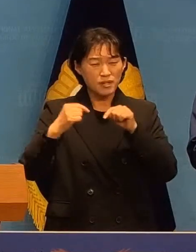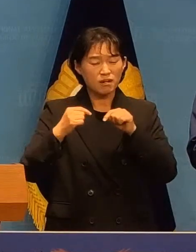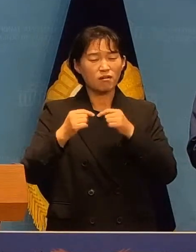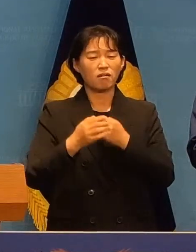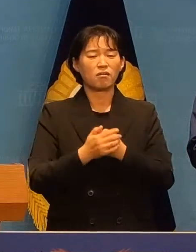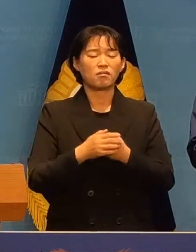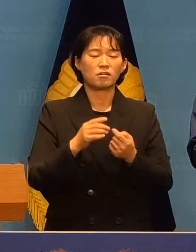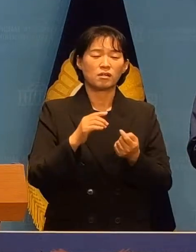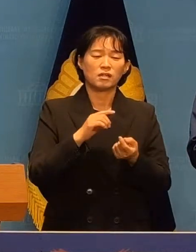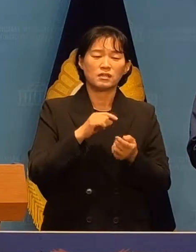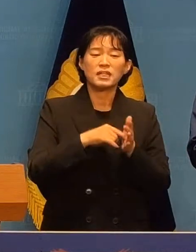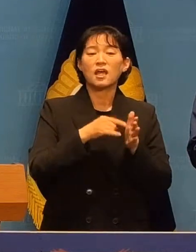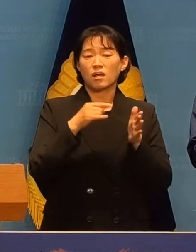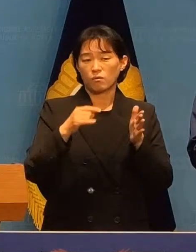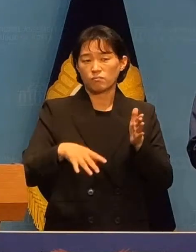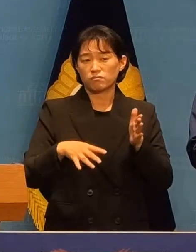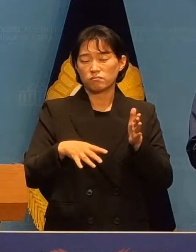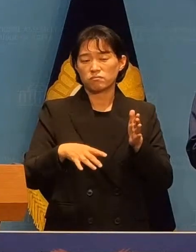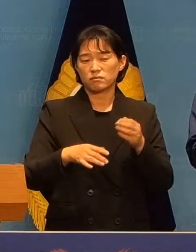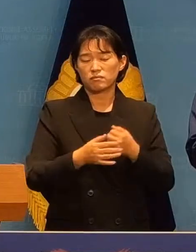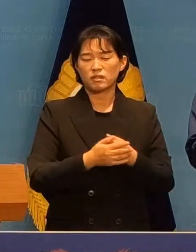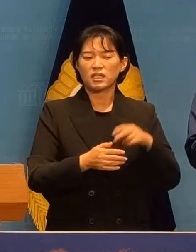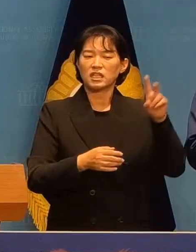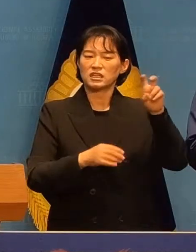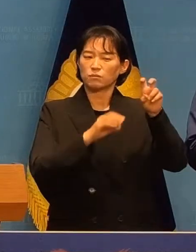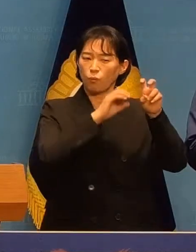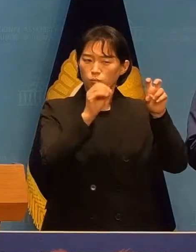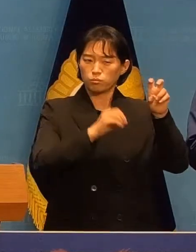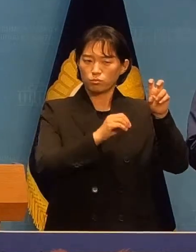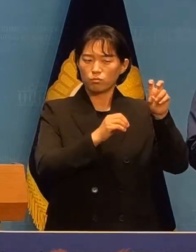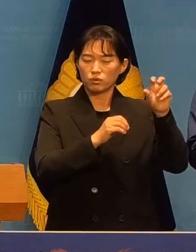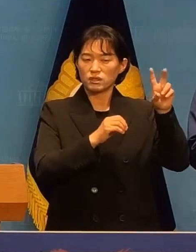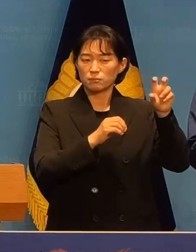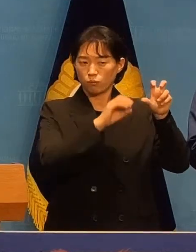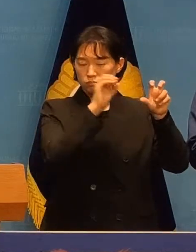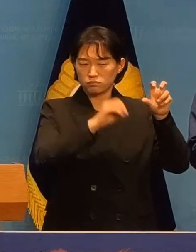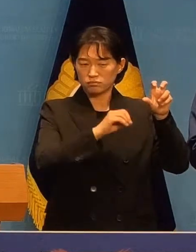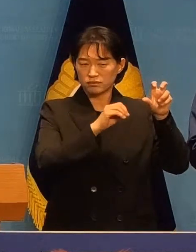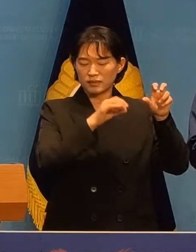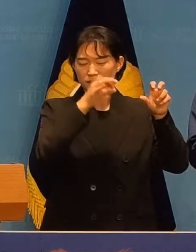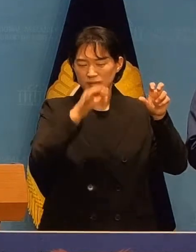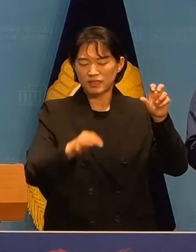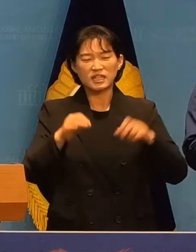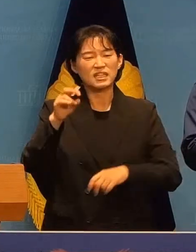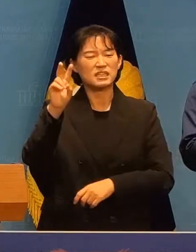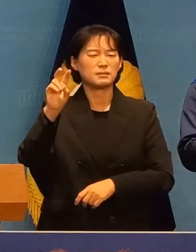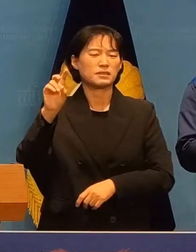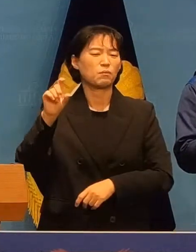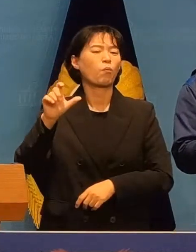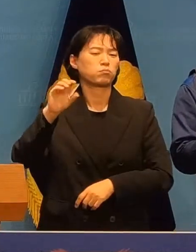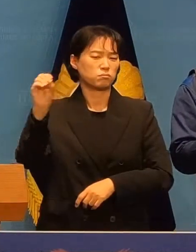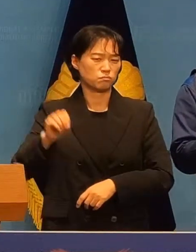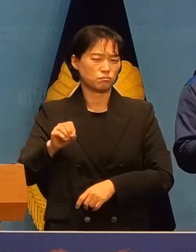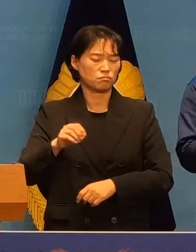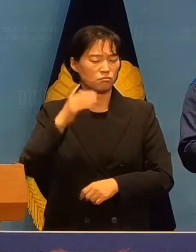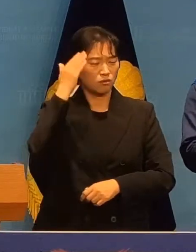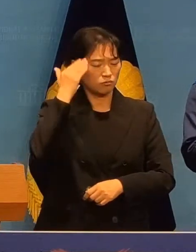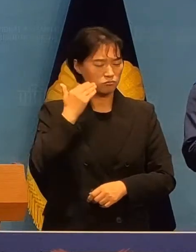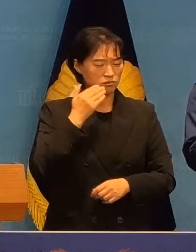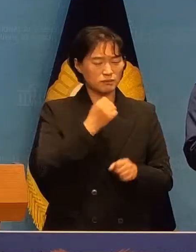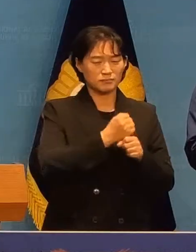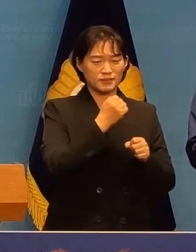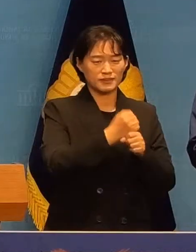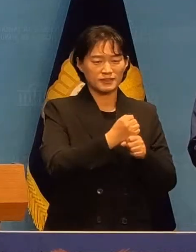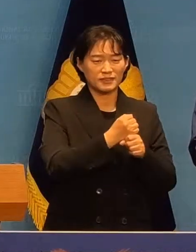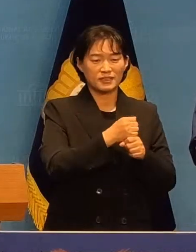관세와 자동차 관세를 25%에서 15% 내리는 합의를 도출한 바 있습니다. 국내 생산량의 90%를